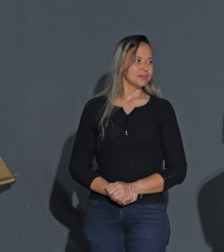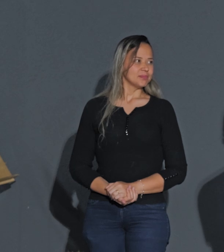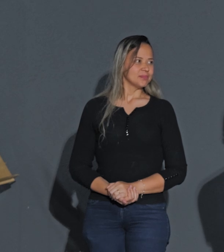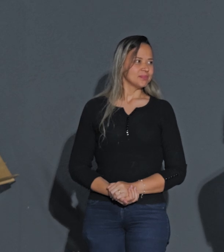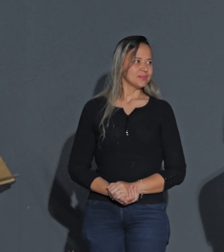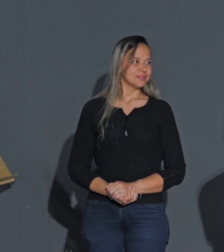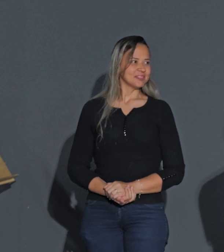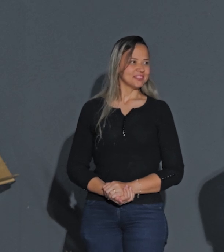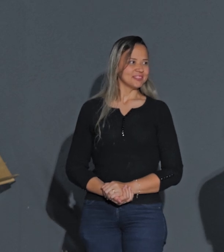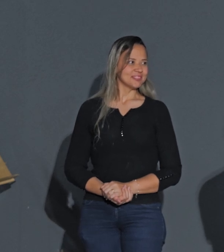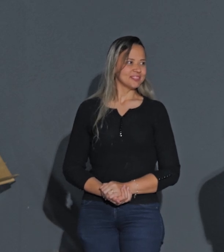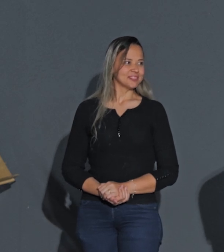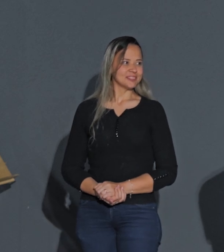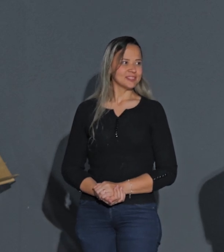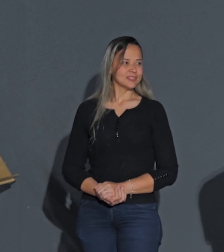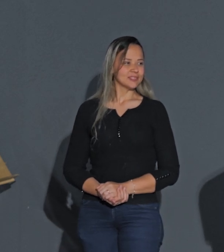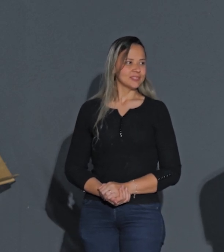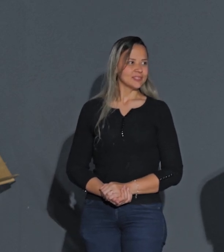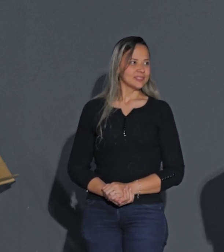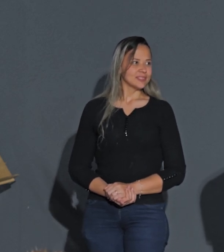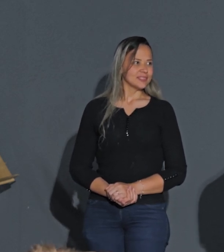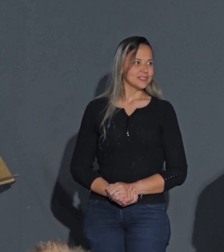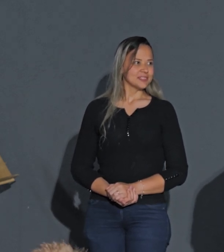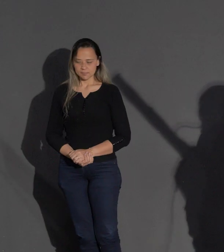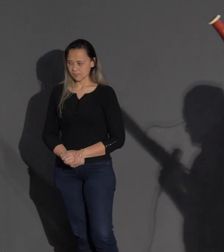Joel, enquanto tu dá um oi aí pro pessoal.